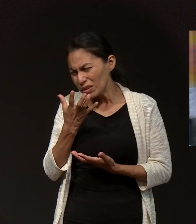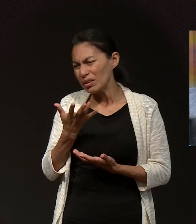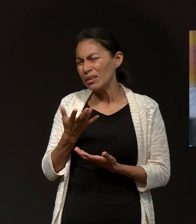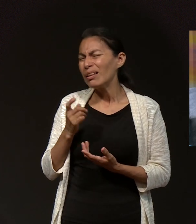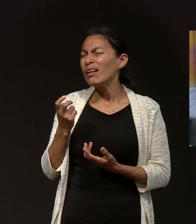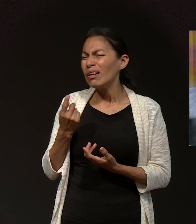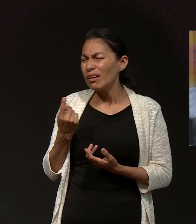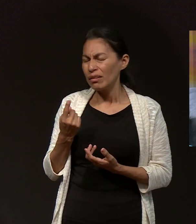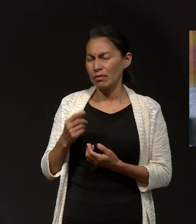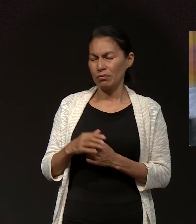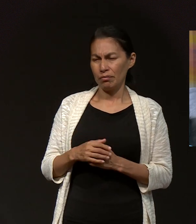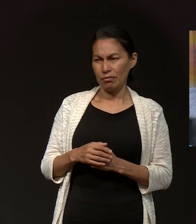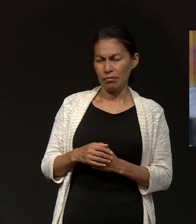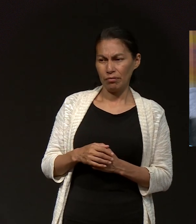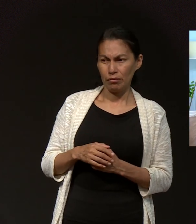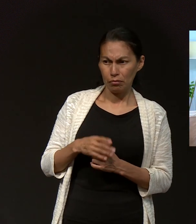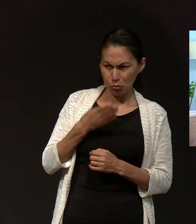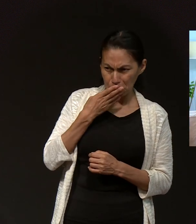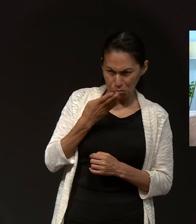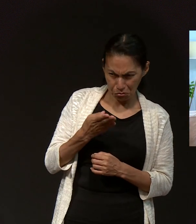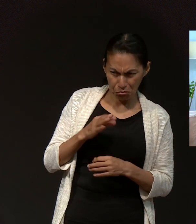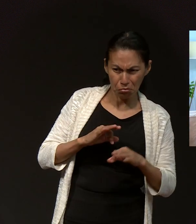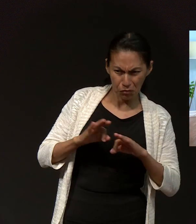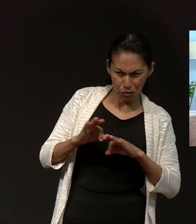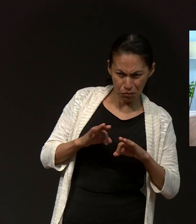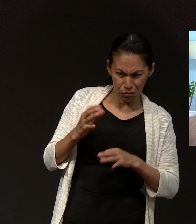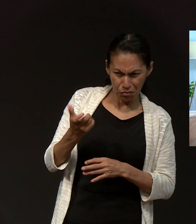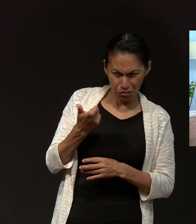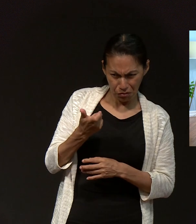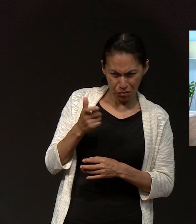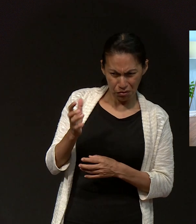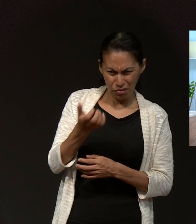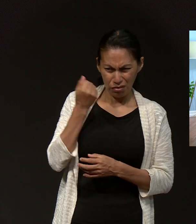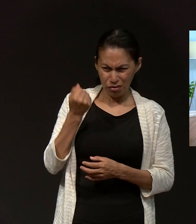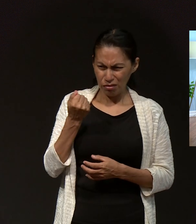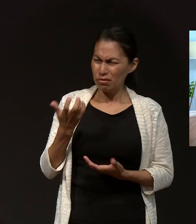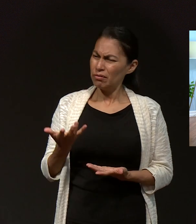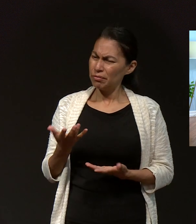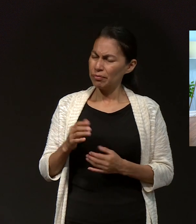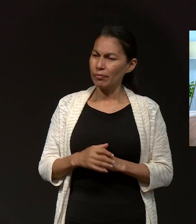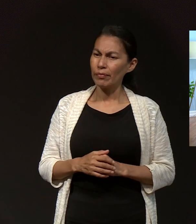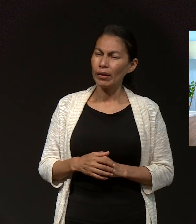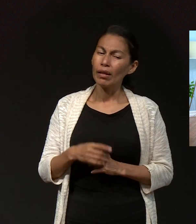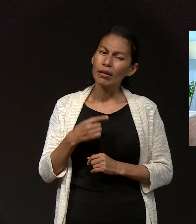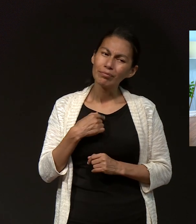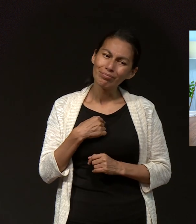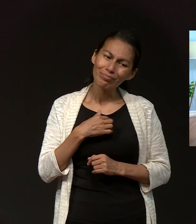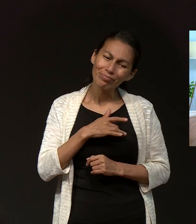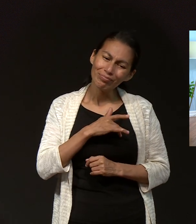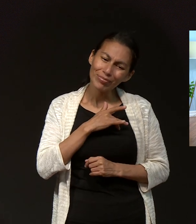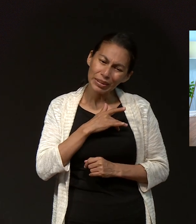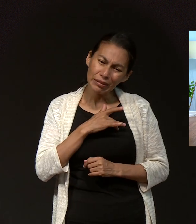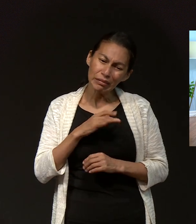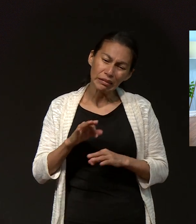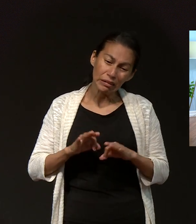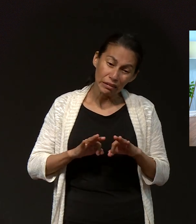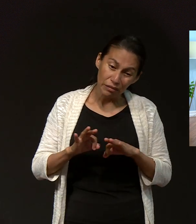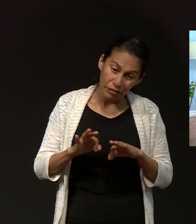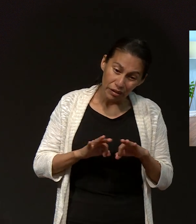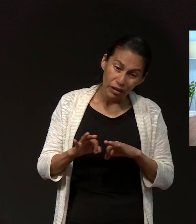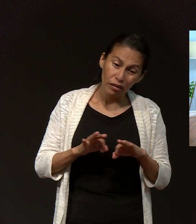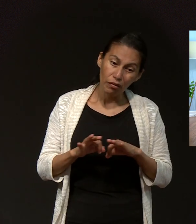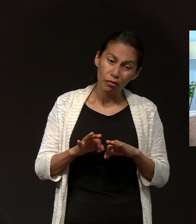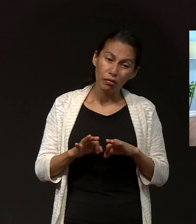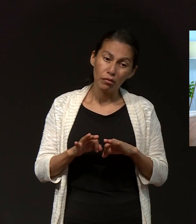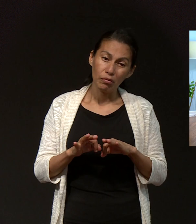estar tan triste? Si te va bien, me dijo, lo que pasa es que yo siento que el trabajo que